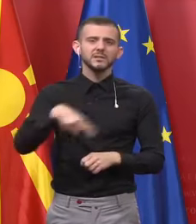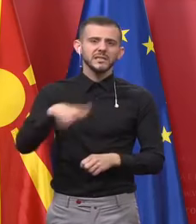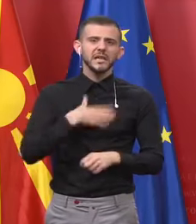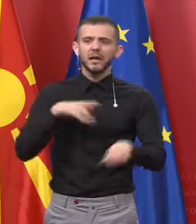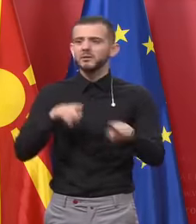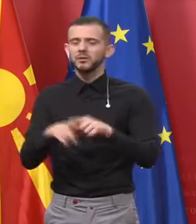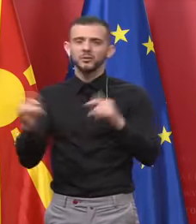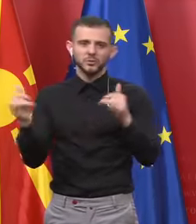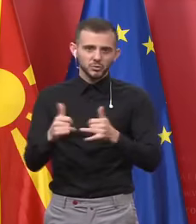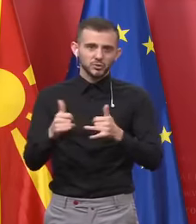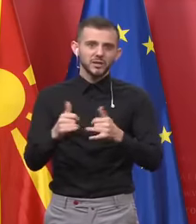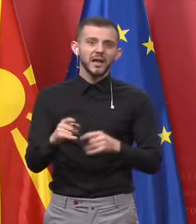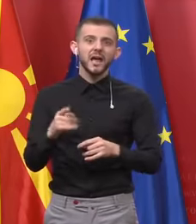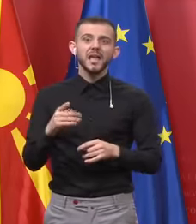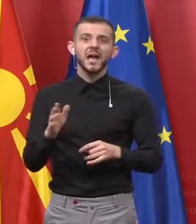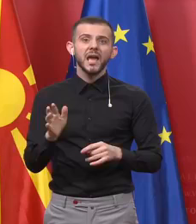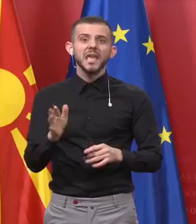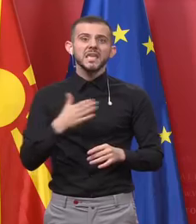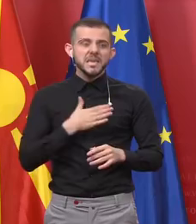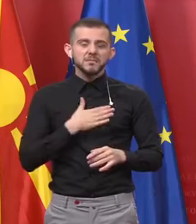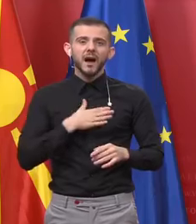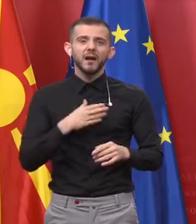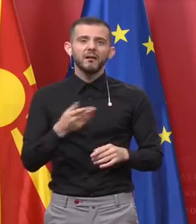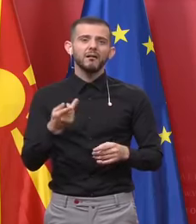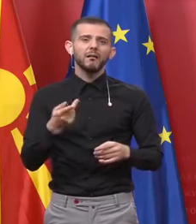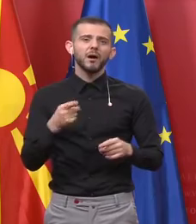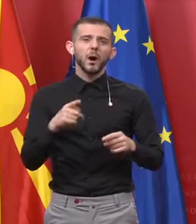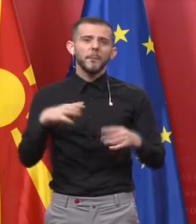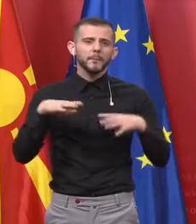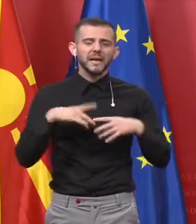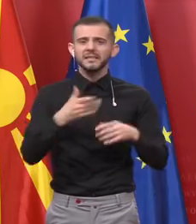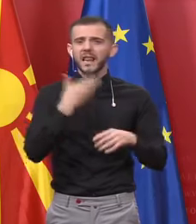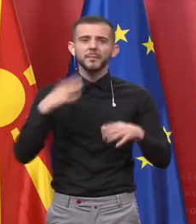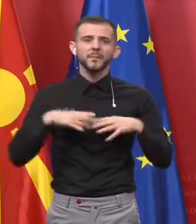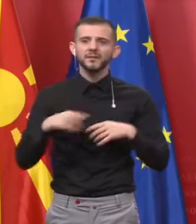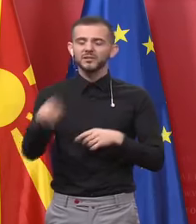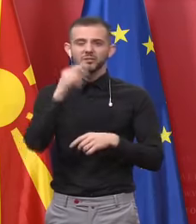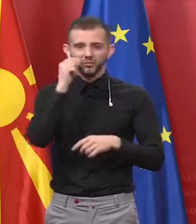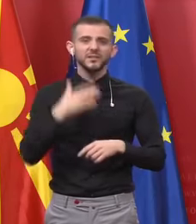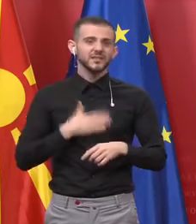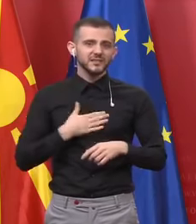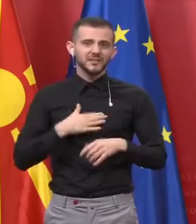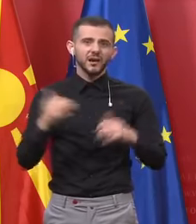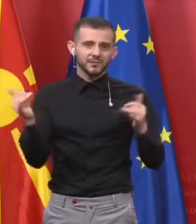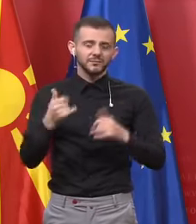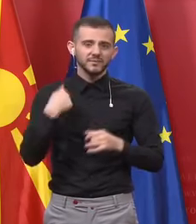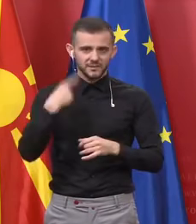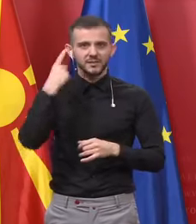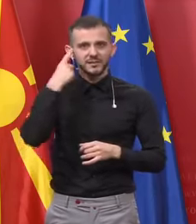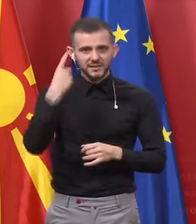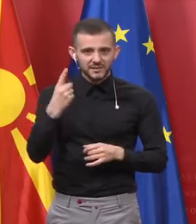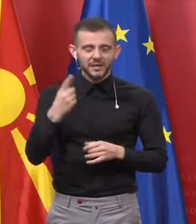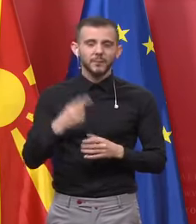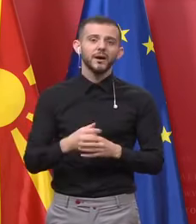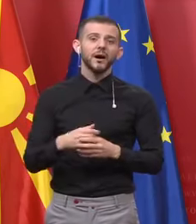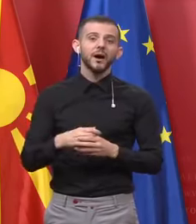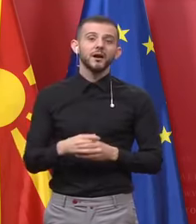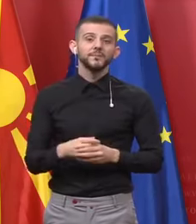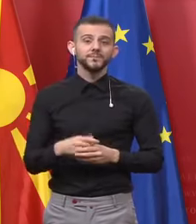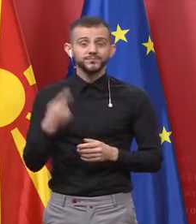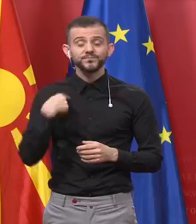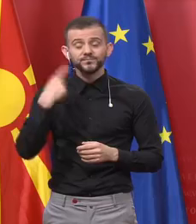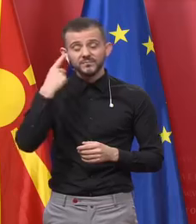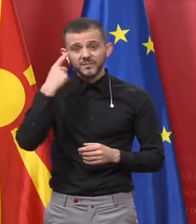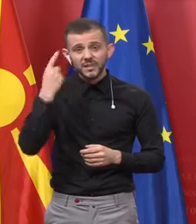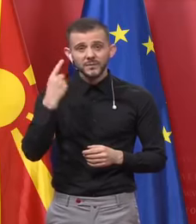има актуелни или нема актуелни празници, секојаш луѓето наоѓаат причина да бидат заедно и